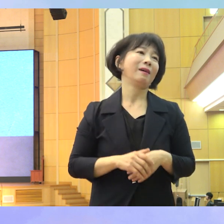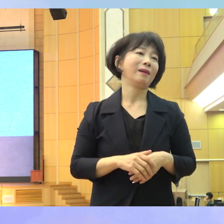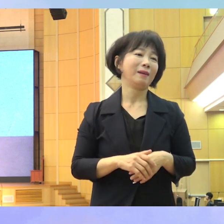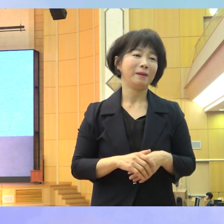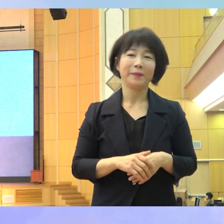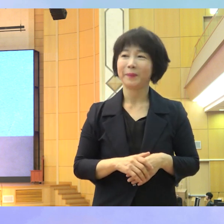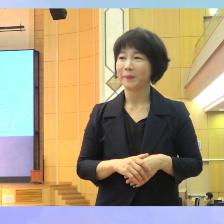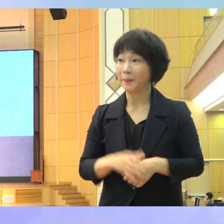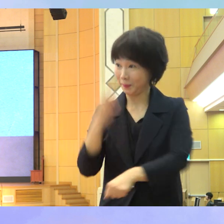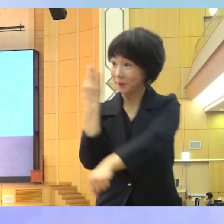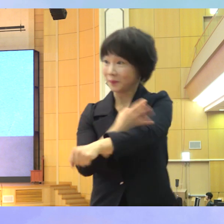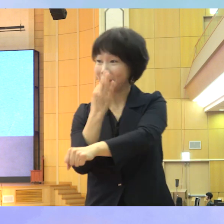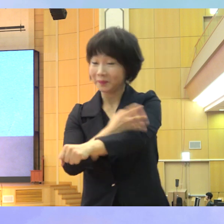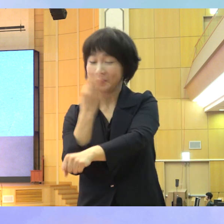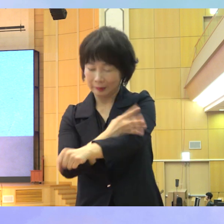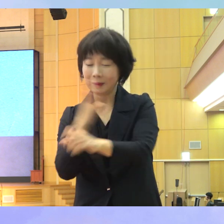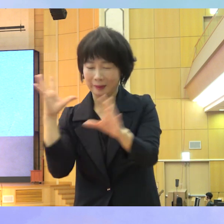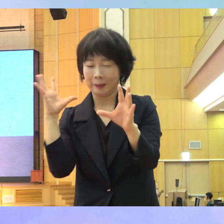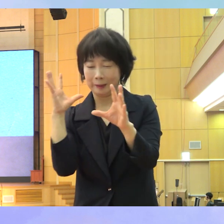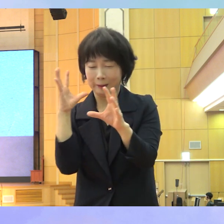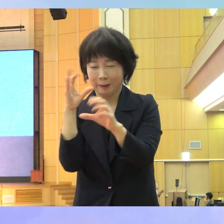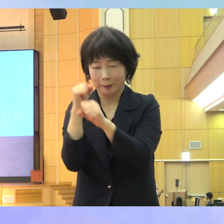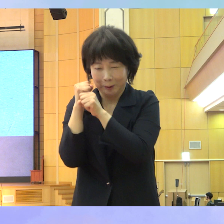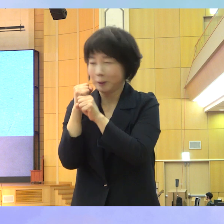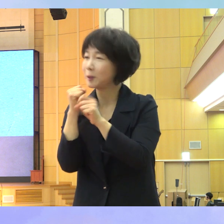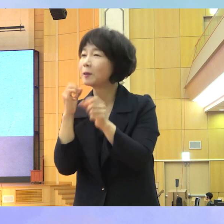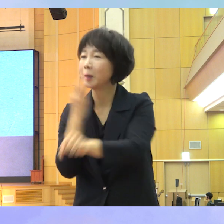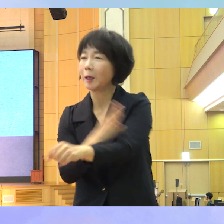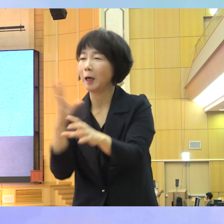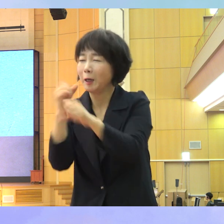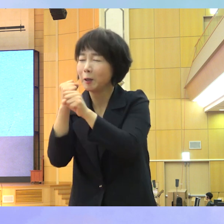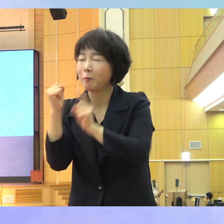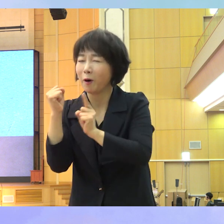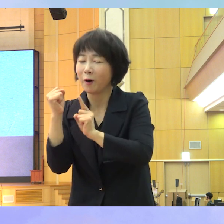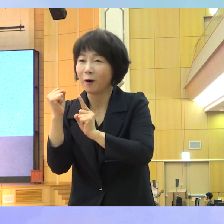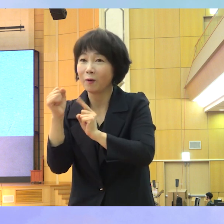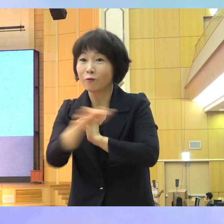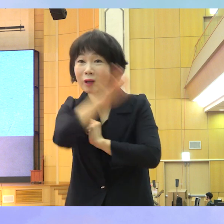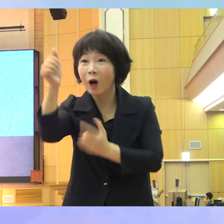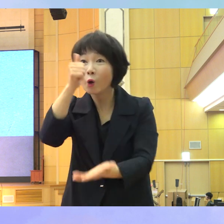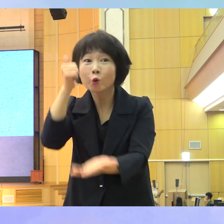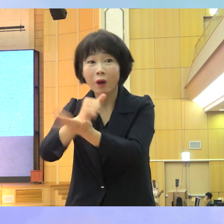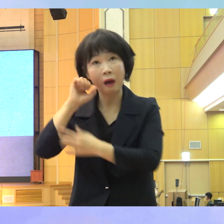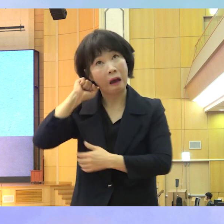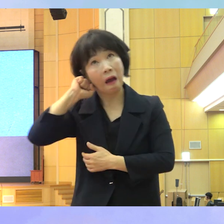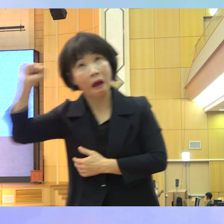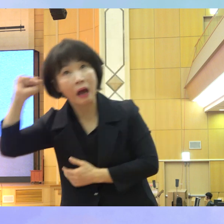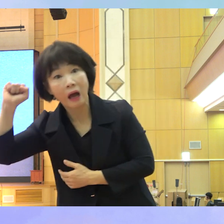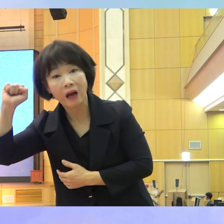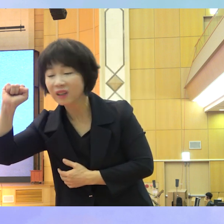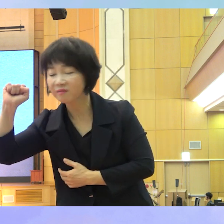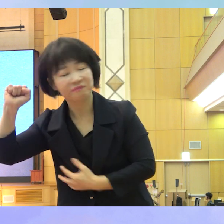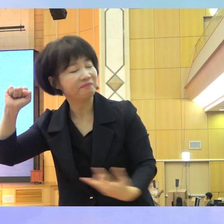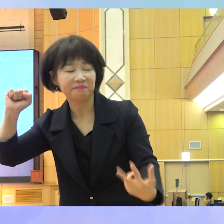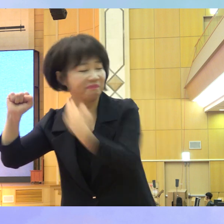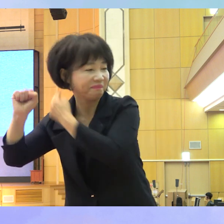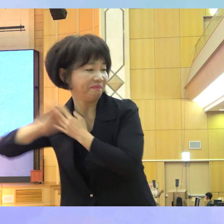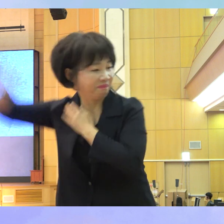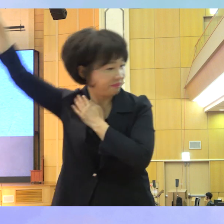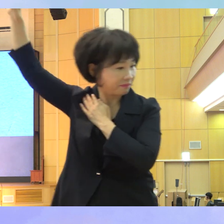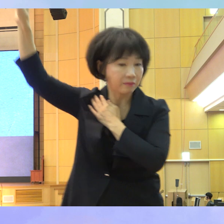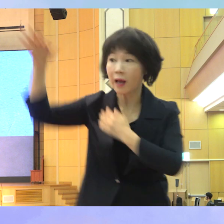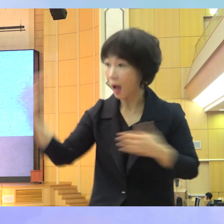아주 간단하게 정리할게요. 성화의 과정은 결국에 죄를 멀리하고 예수님을 닮아가는 거, 이게 성화예요. 아주 간단히